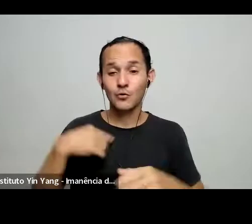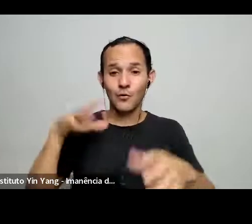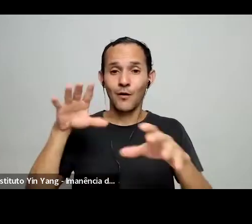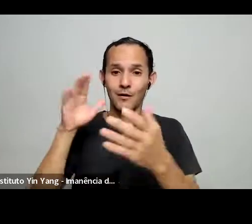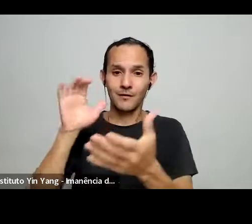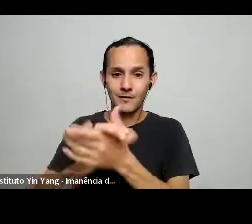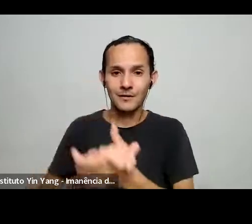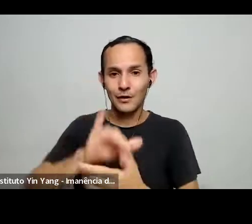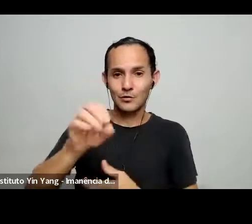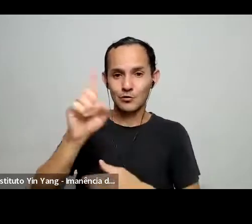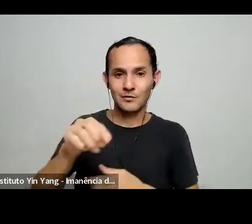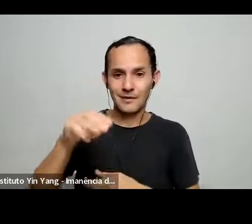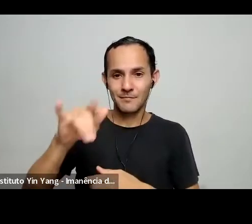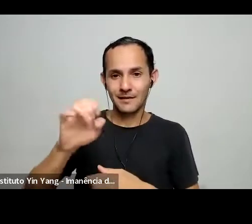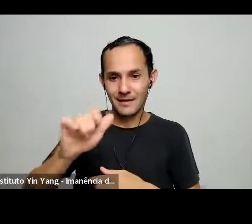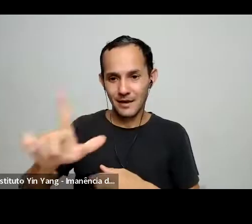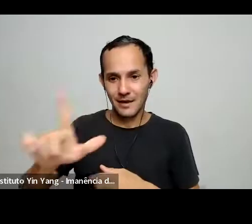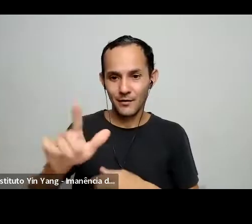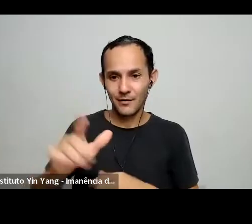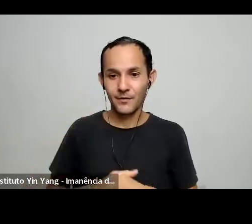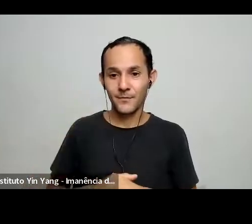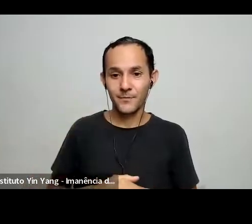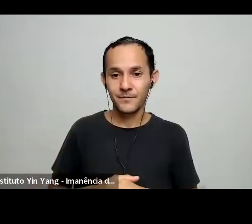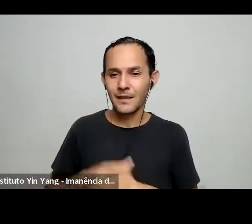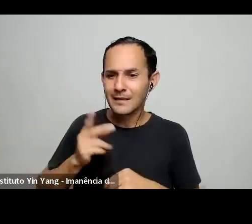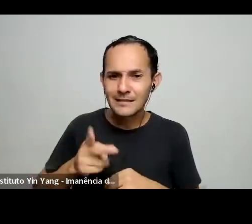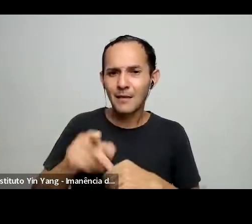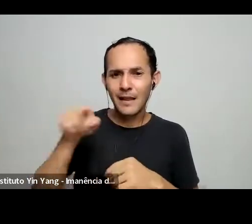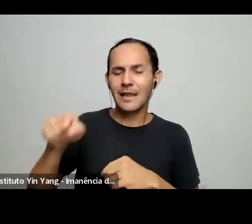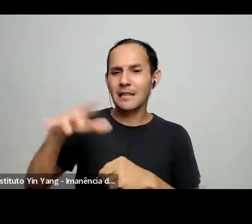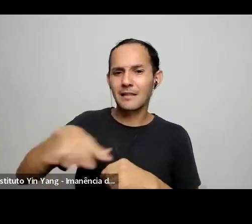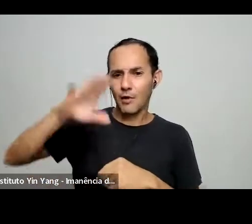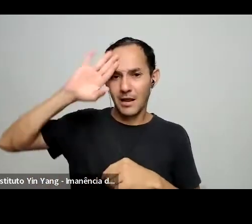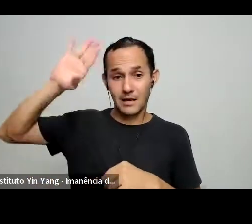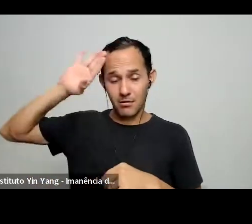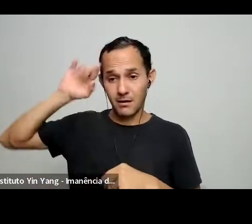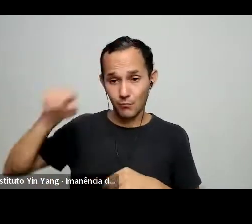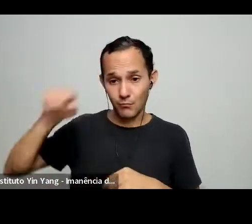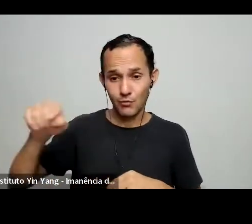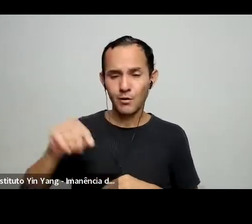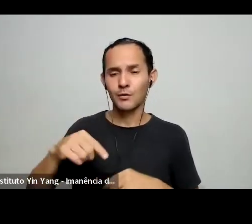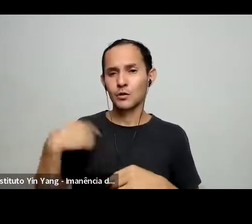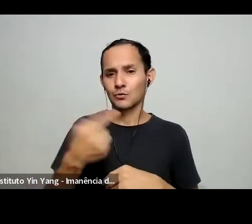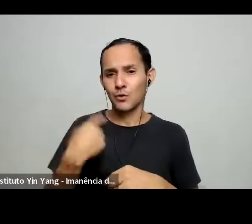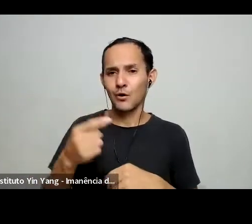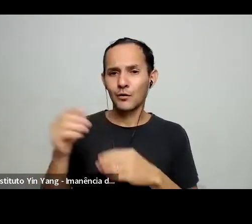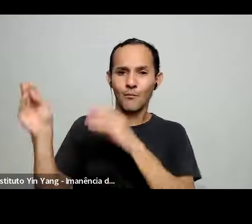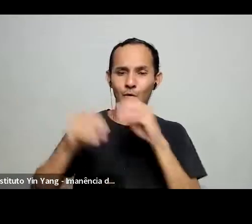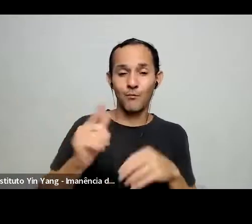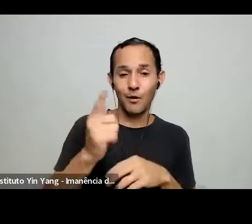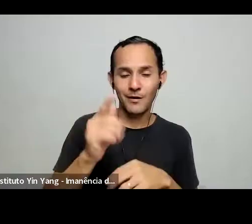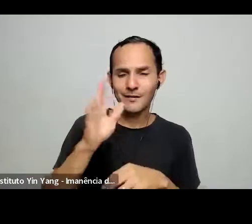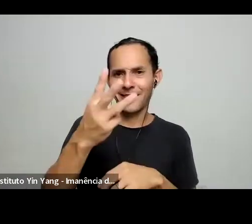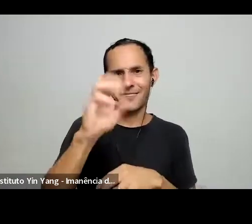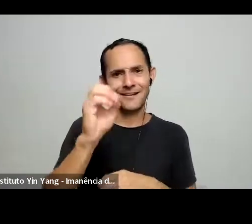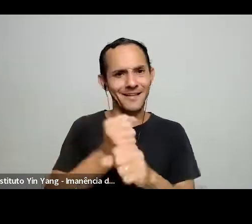com o José Miguel de Deus. Ele sempre foi do meio acadêmico, desde que a gente veio para Goiânia há 30